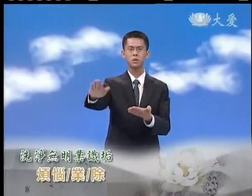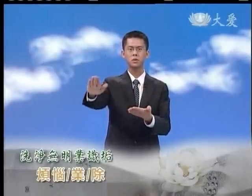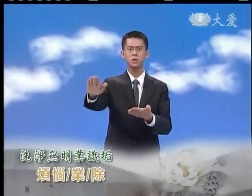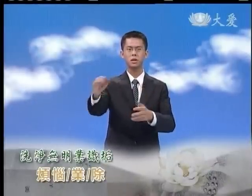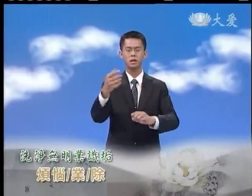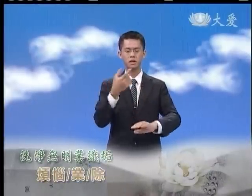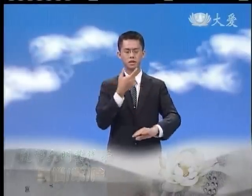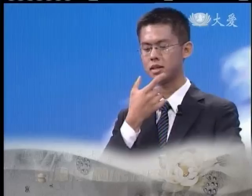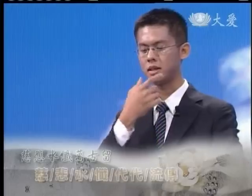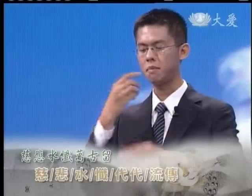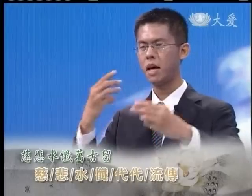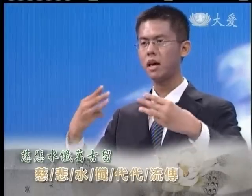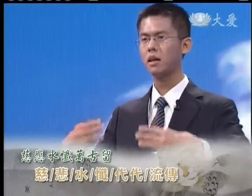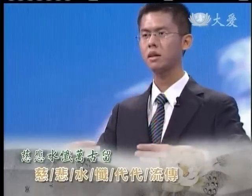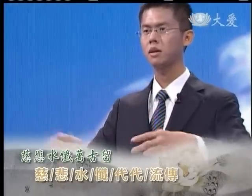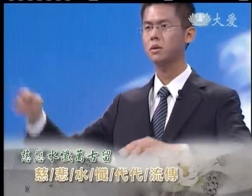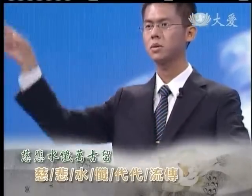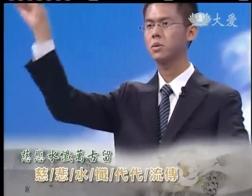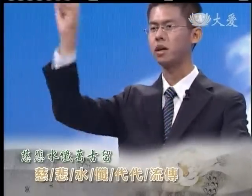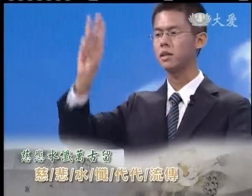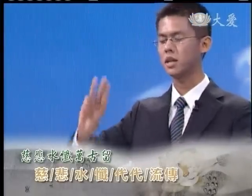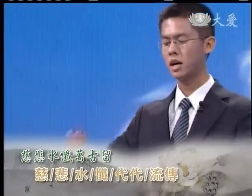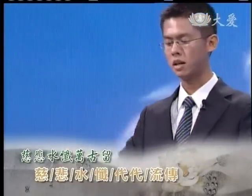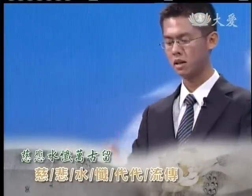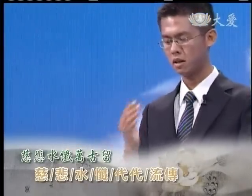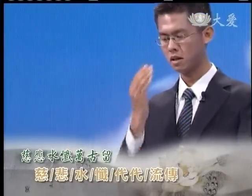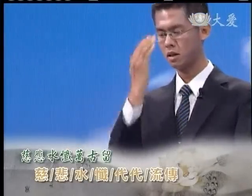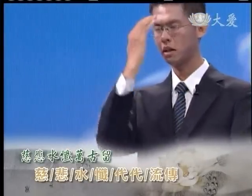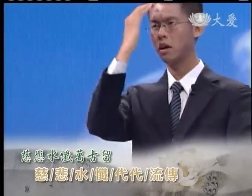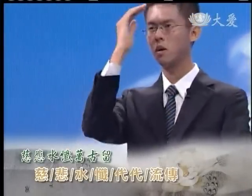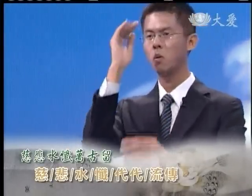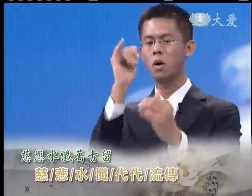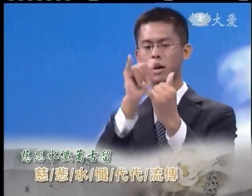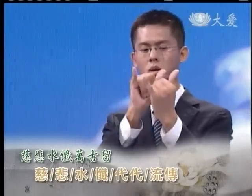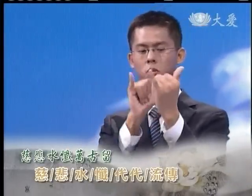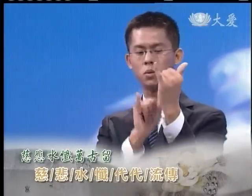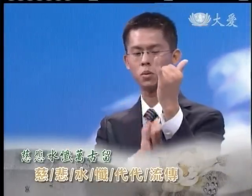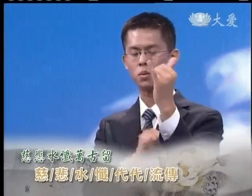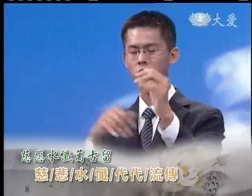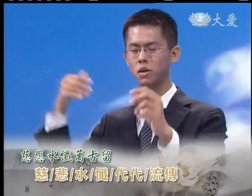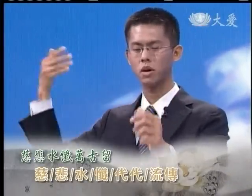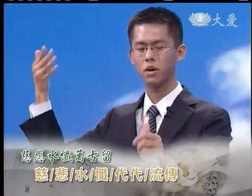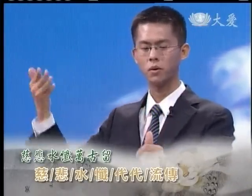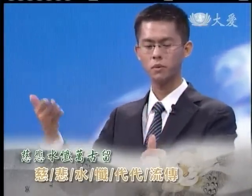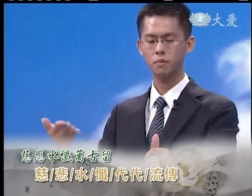垢，慈悲水忏万古流。